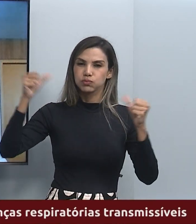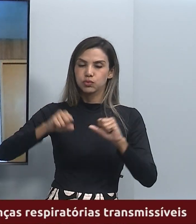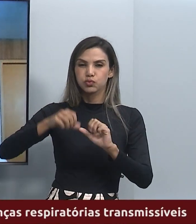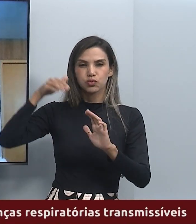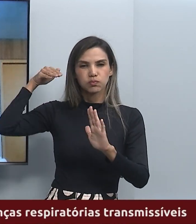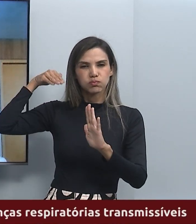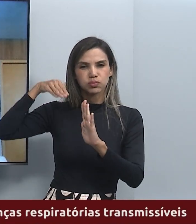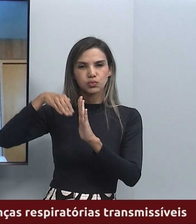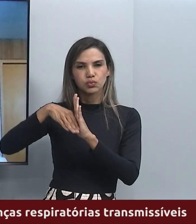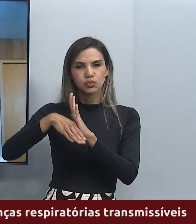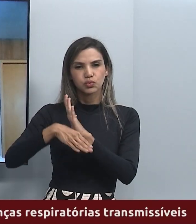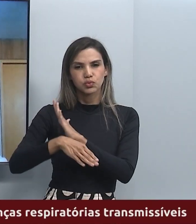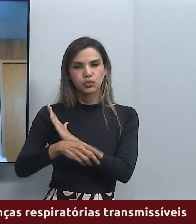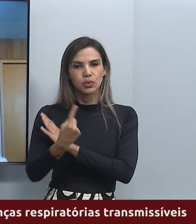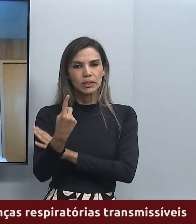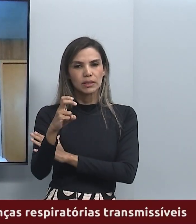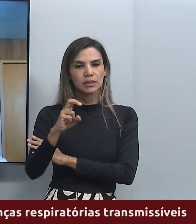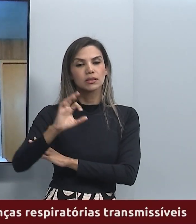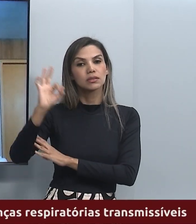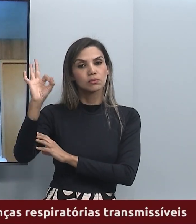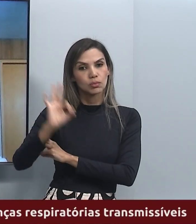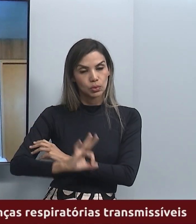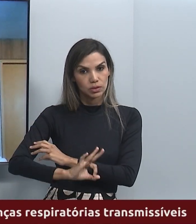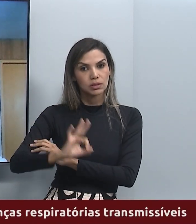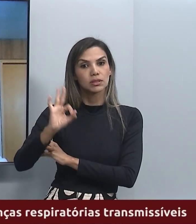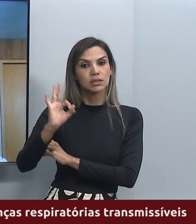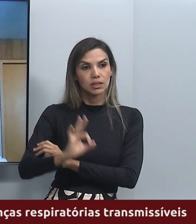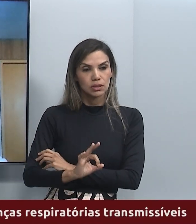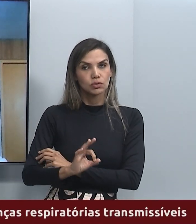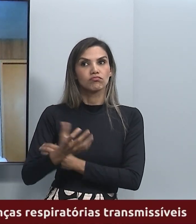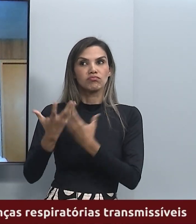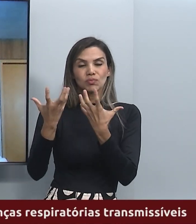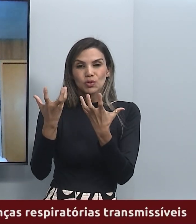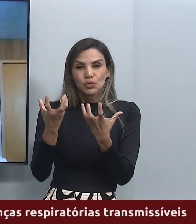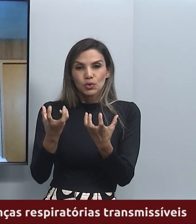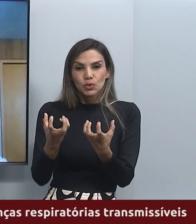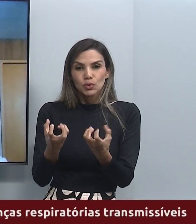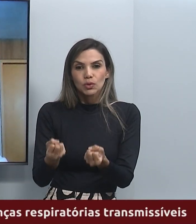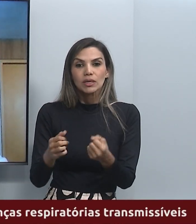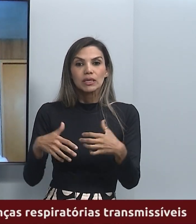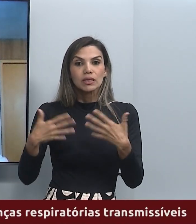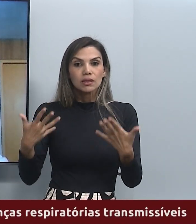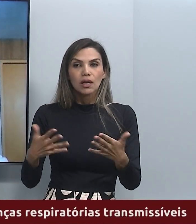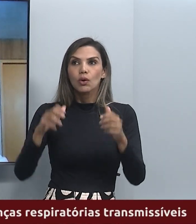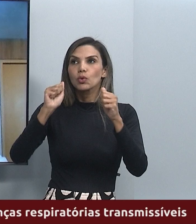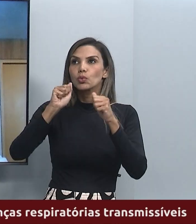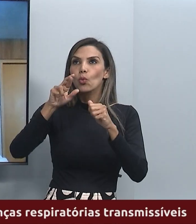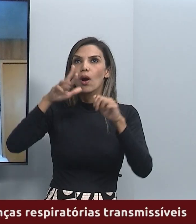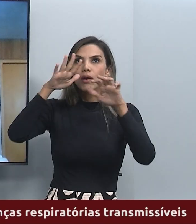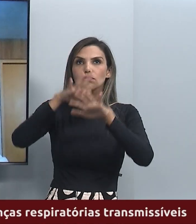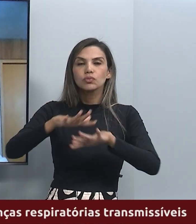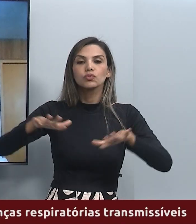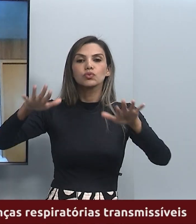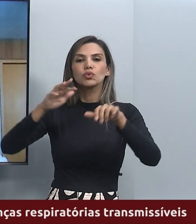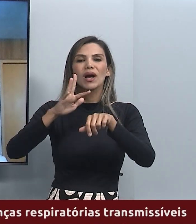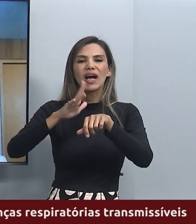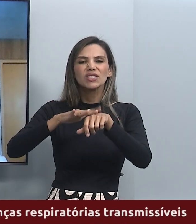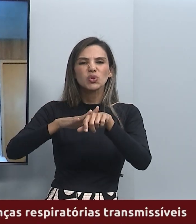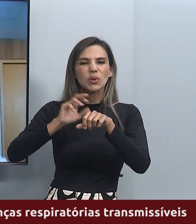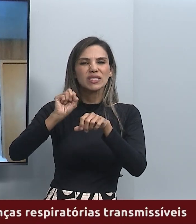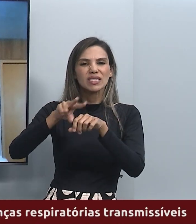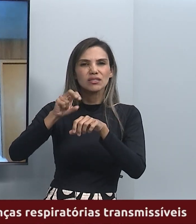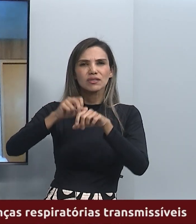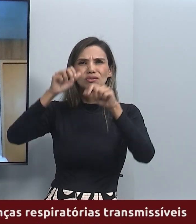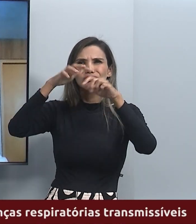20%, 15%. Essa baixa umidade faz com que as partículas fiquem suspensas por mais tempo.